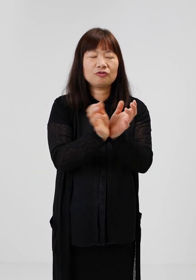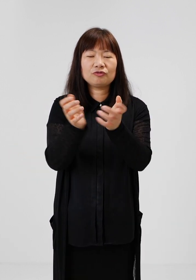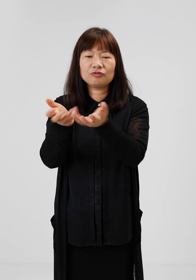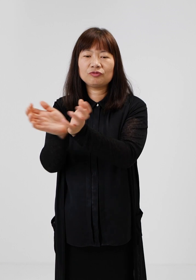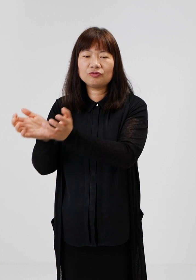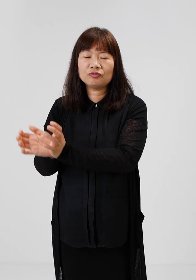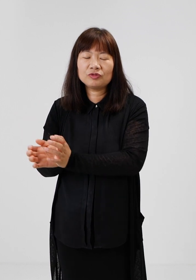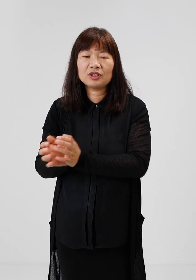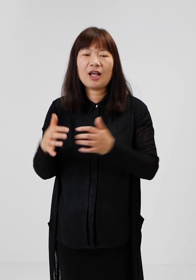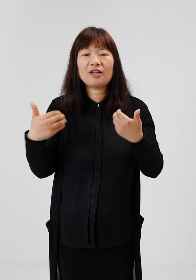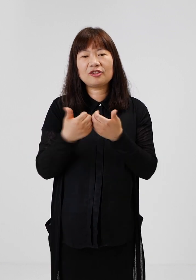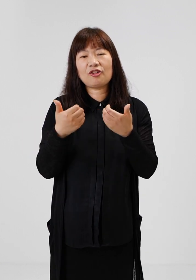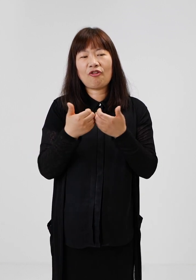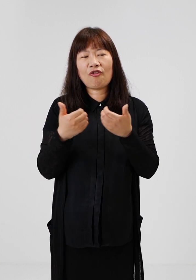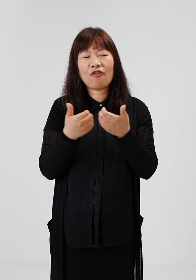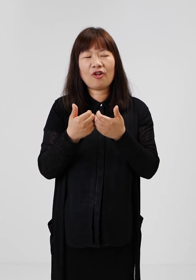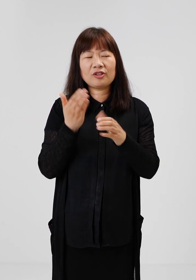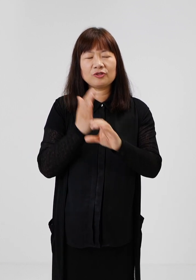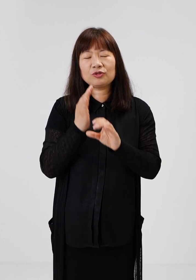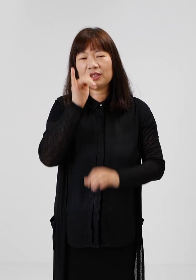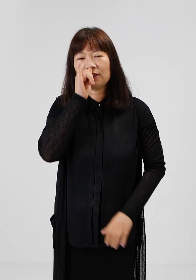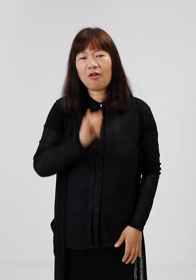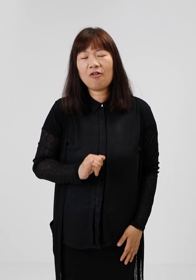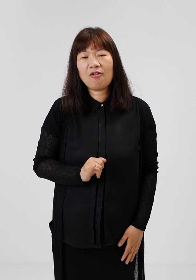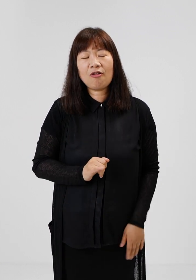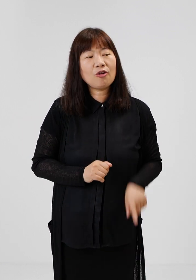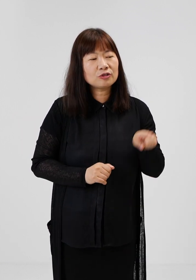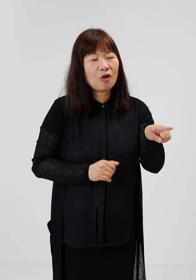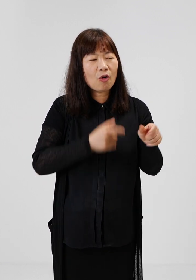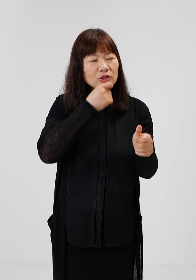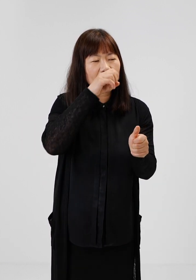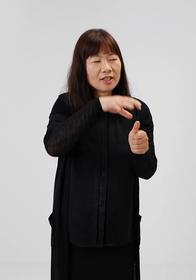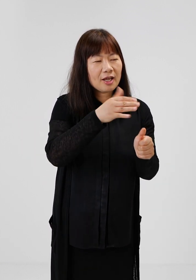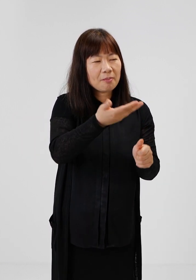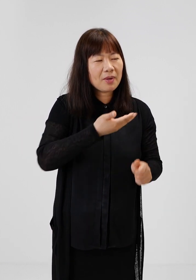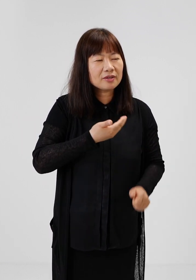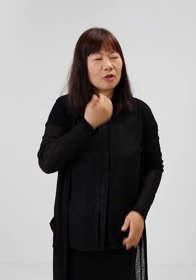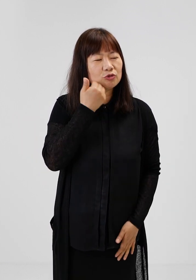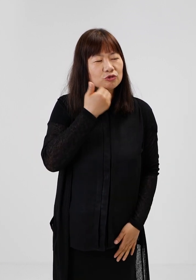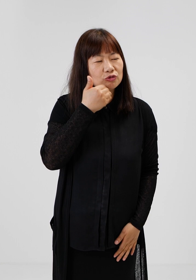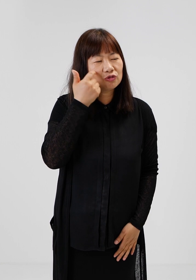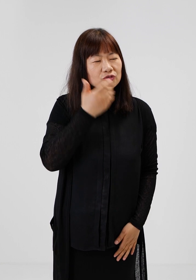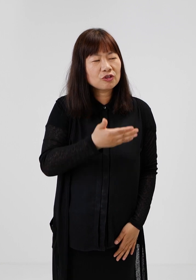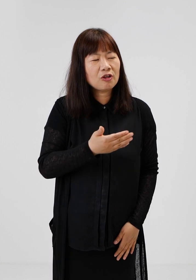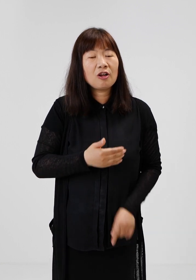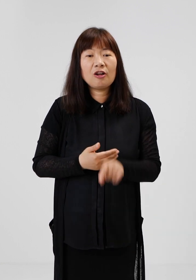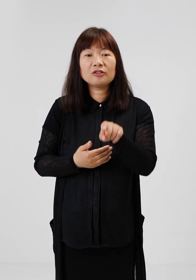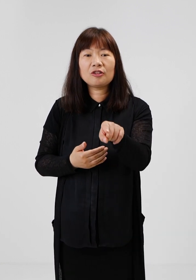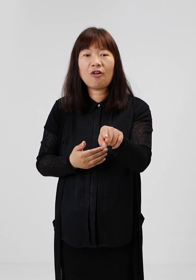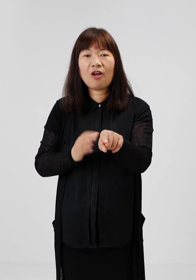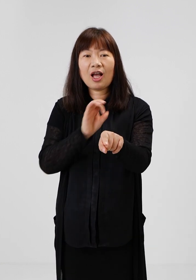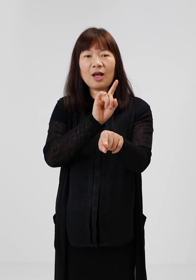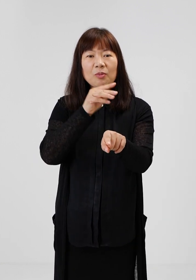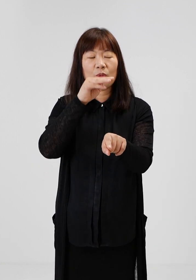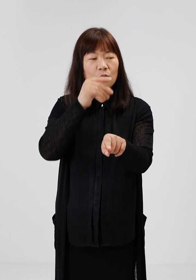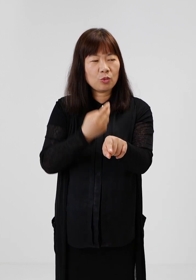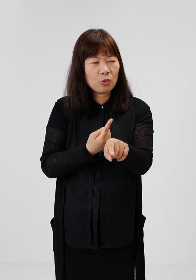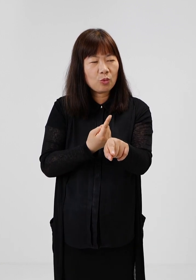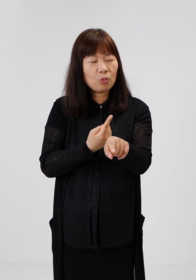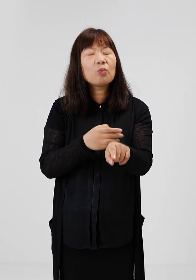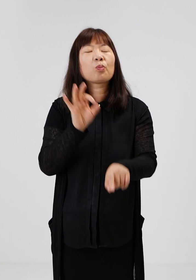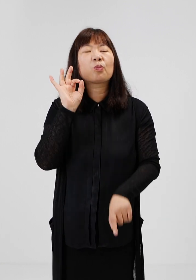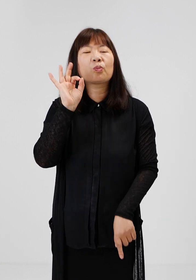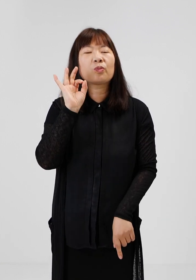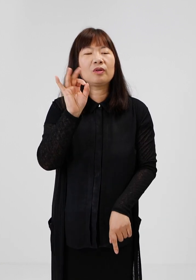이런 경쟁이 벌어진 겁니다. 너 누구한테 세례받았냐? 나는 아볼로.